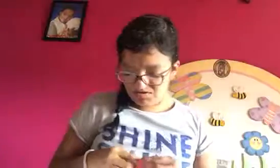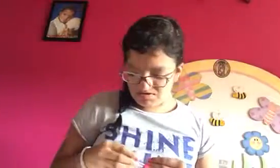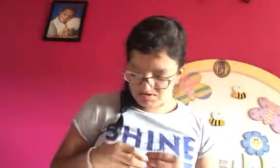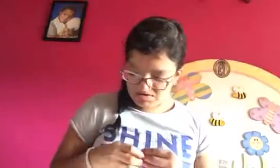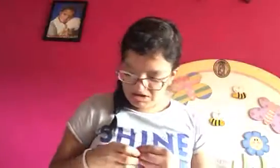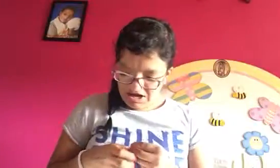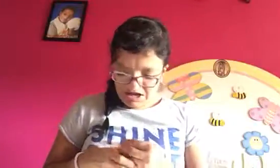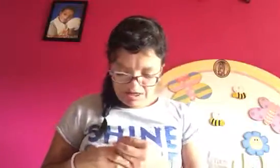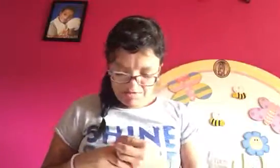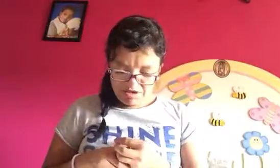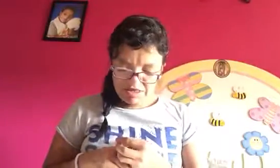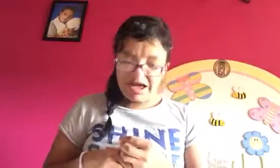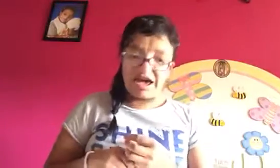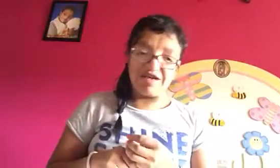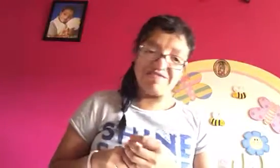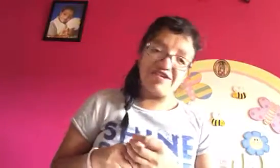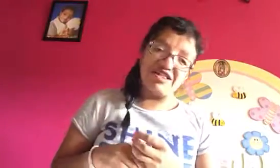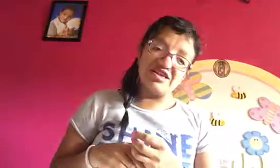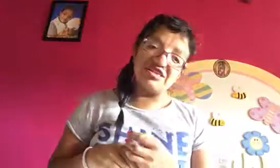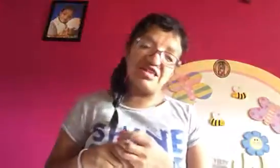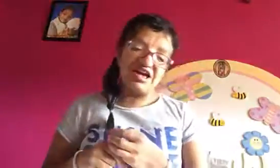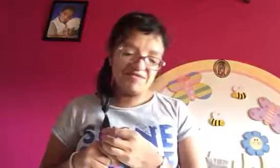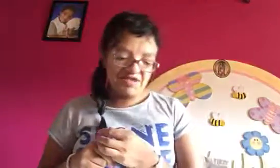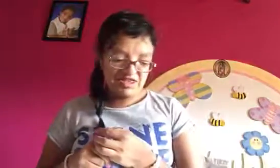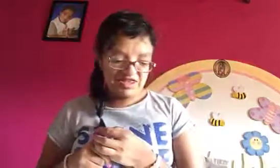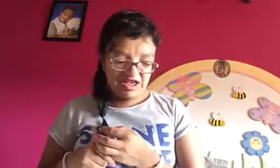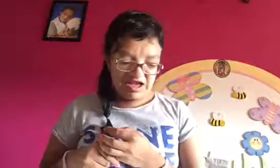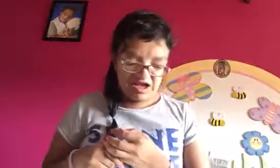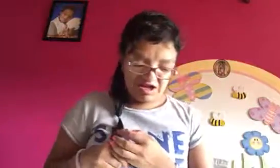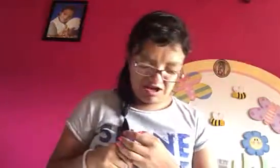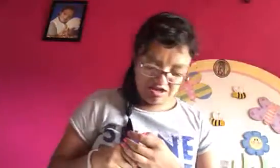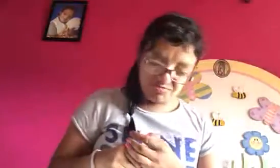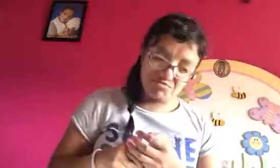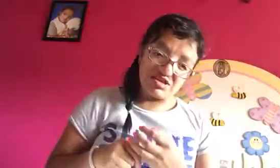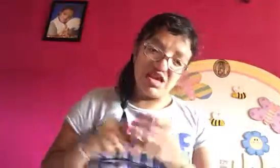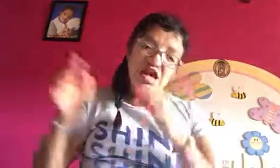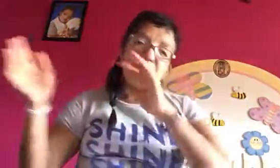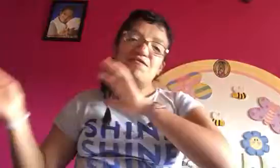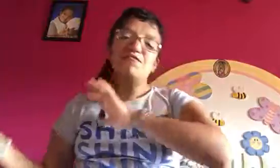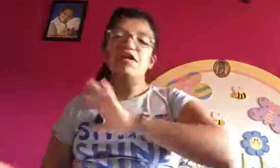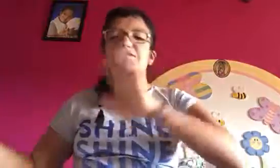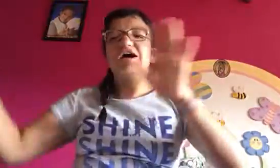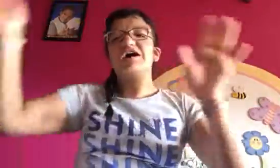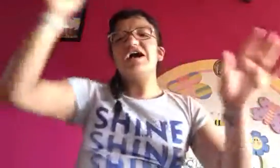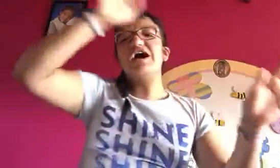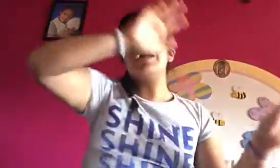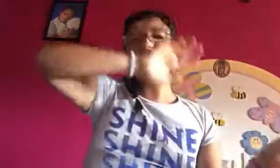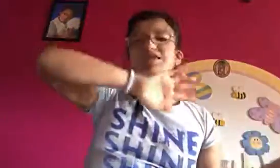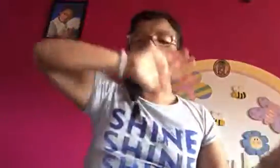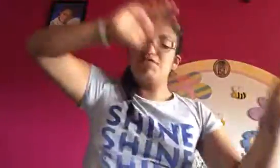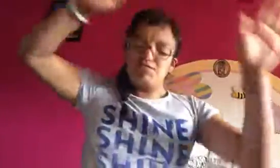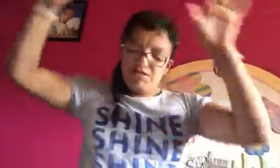amor. Navidad, feliz Navidad, vuelve a casa, vuelve